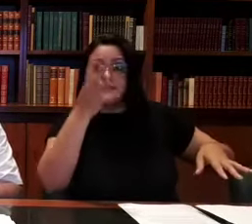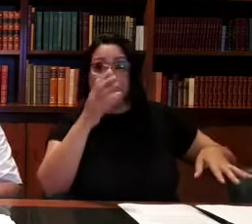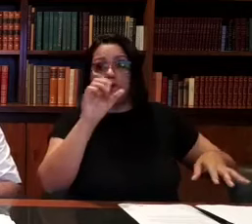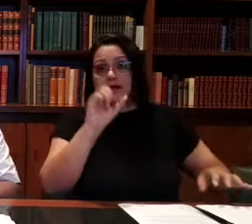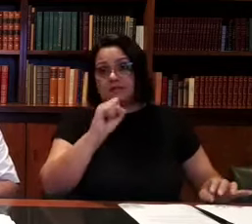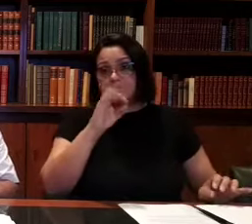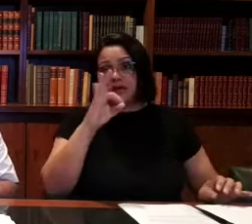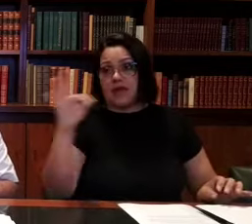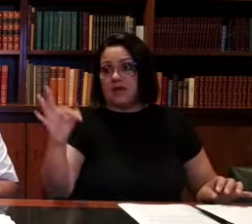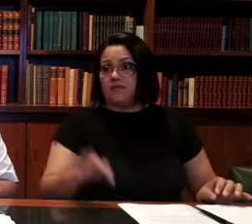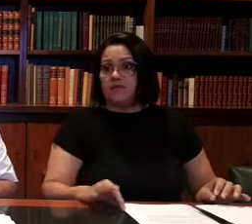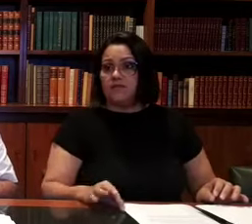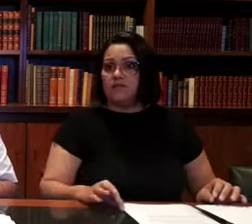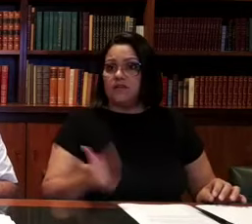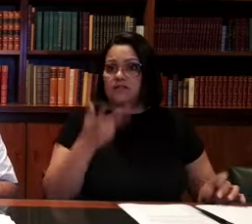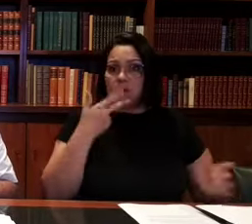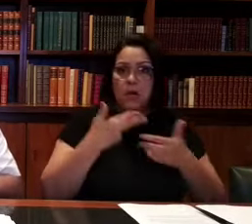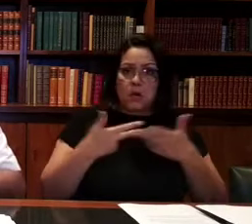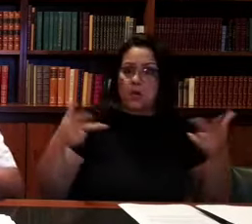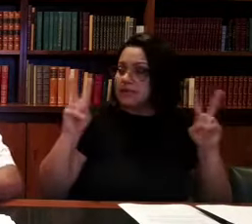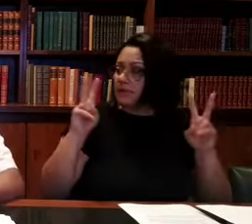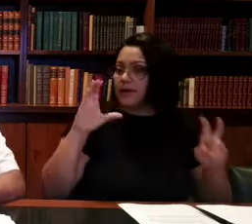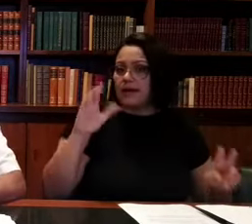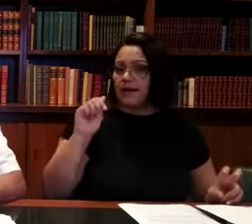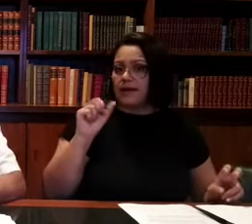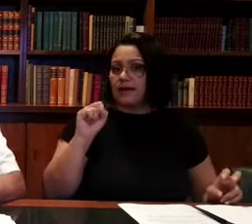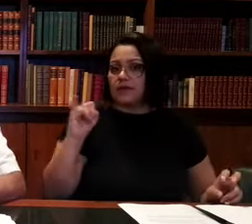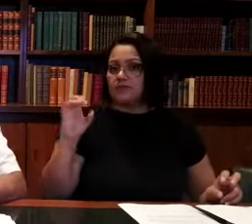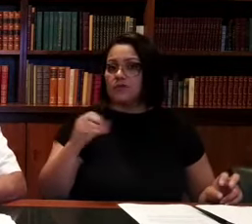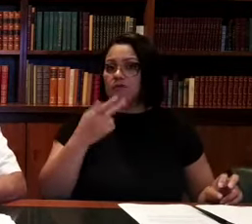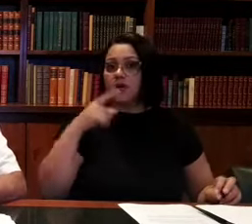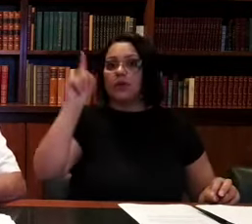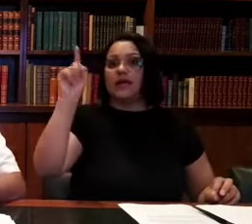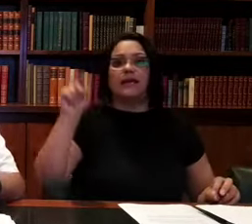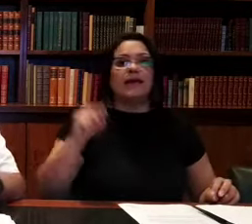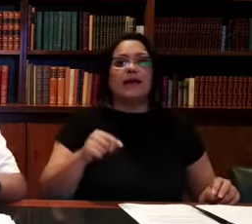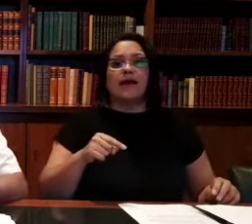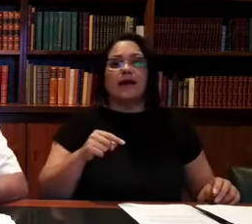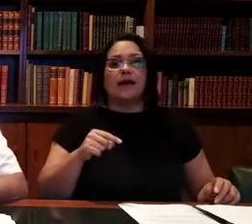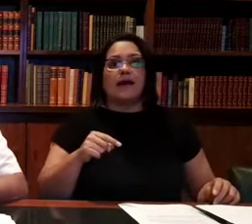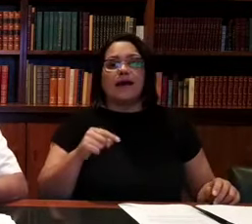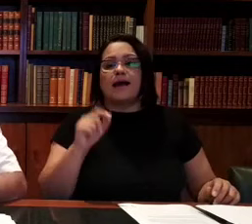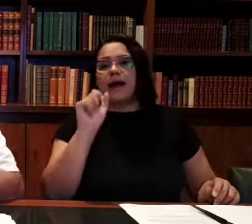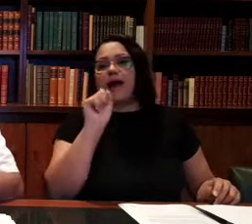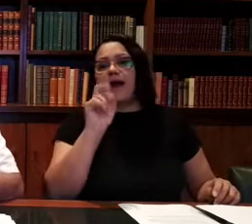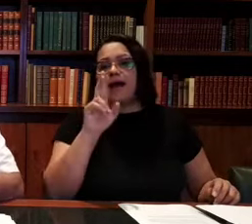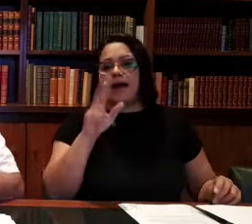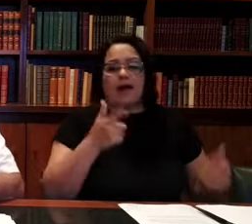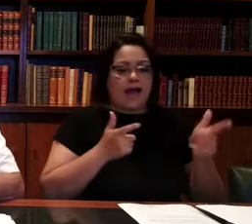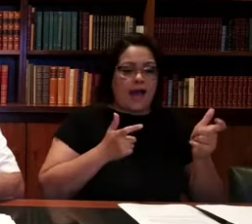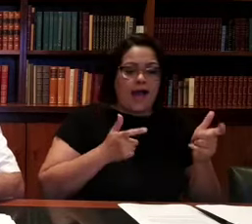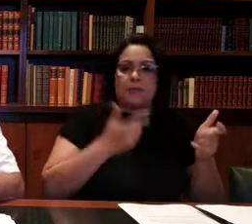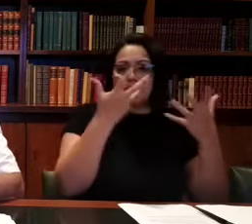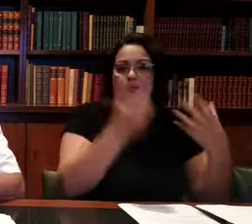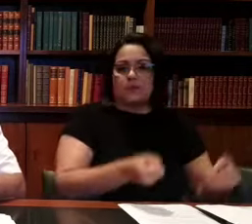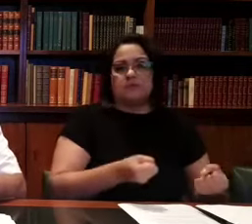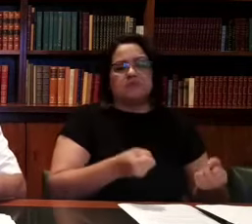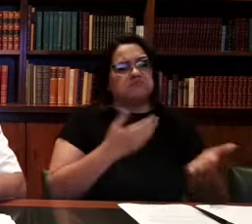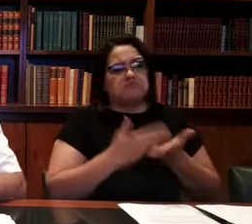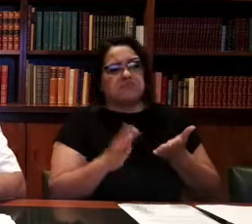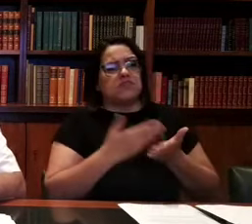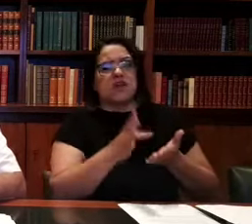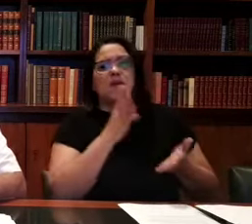mais uma crítica sobre o caso não há fala que ele é Zé Mané dentista mas não tem nada a ver tá conversando coisa com